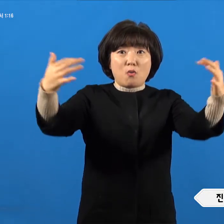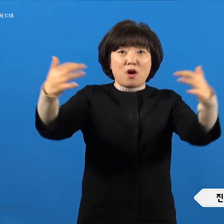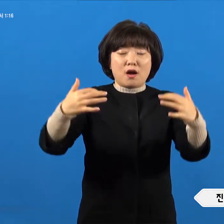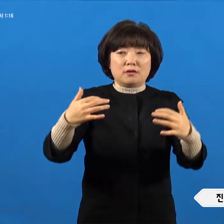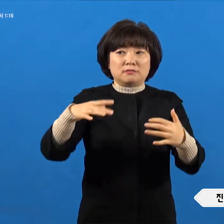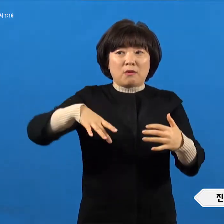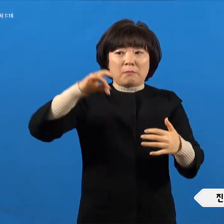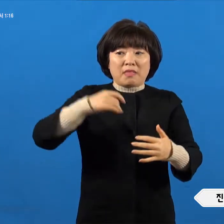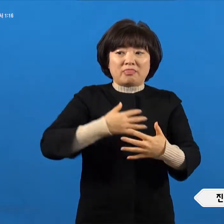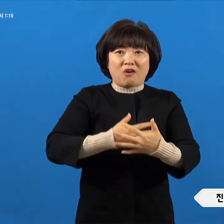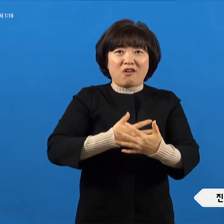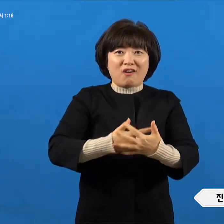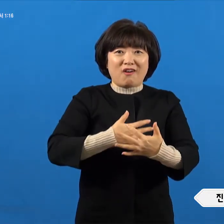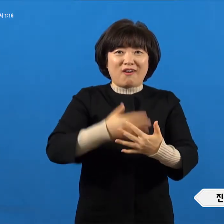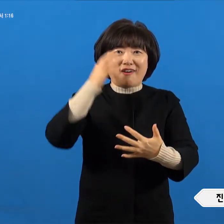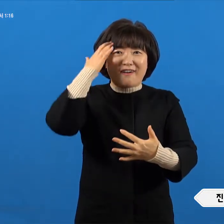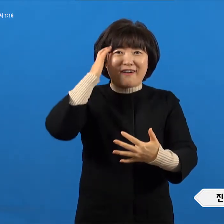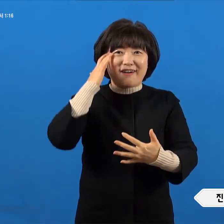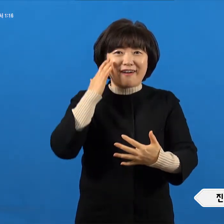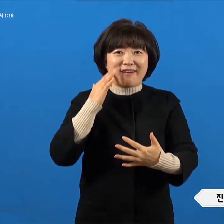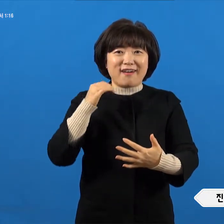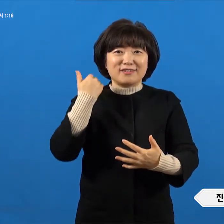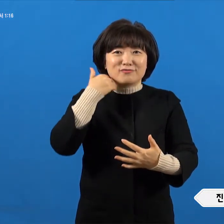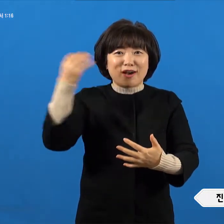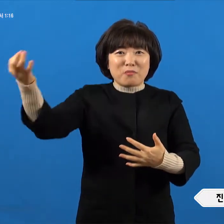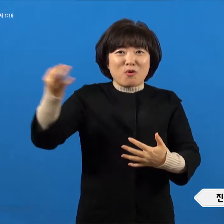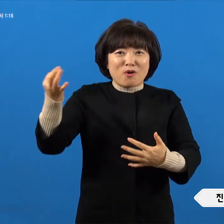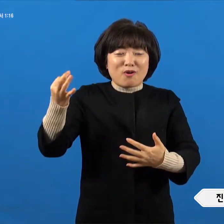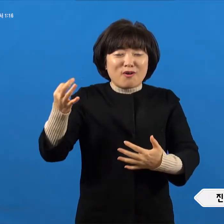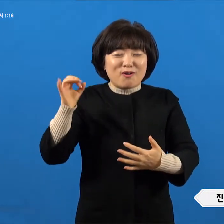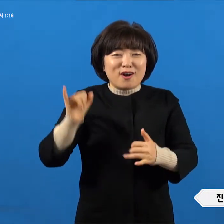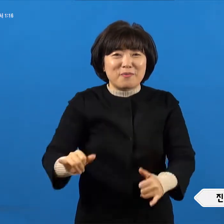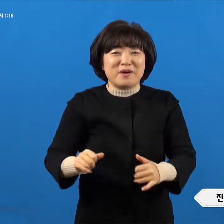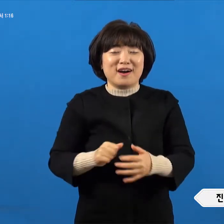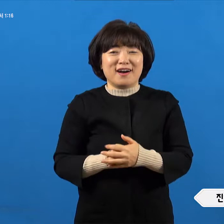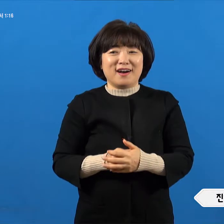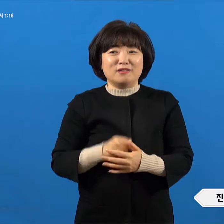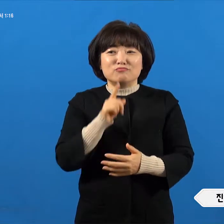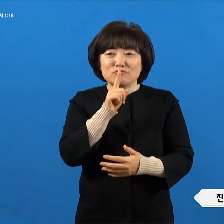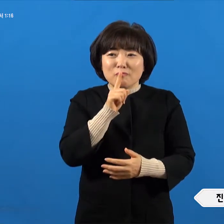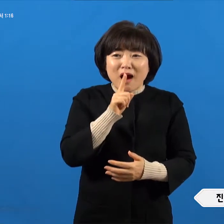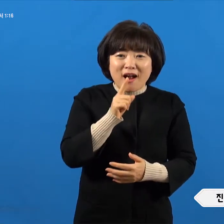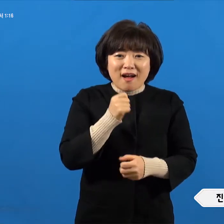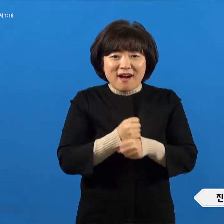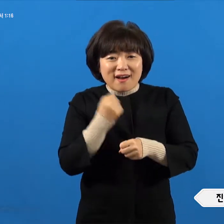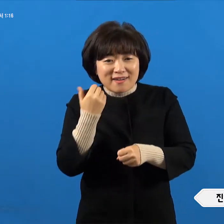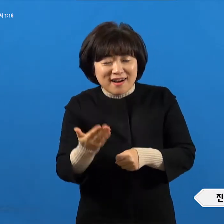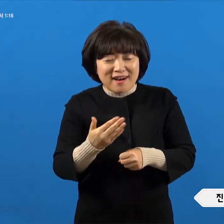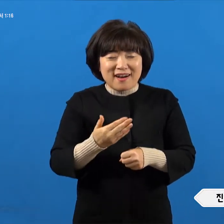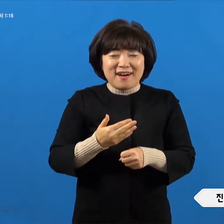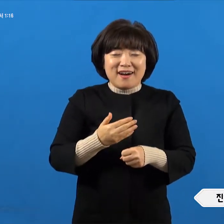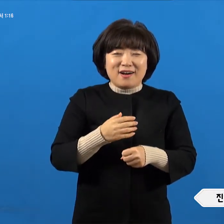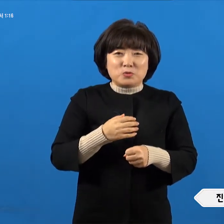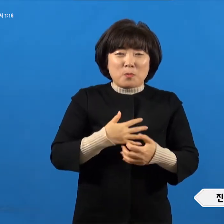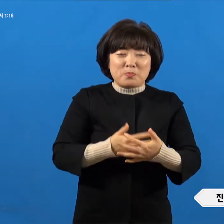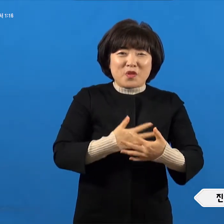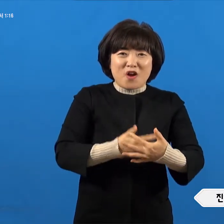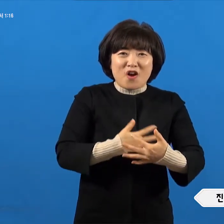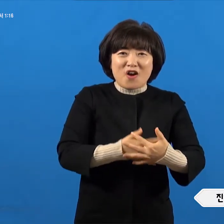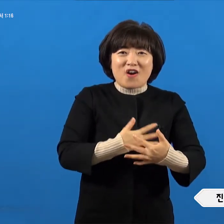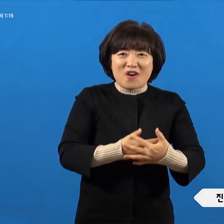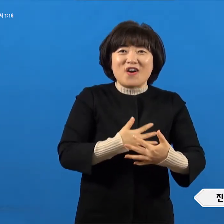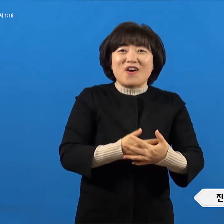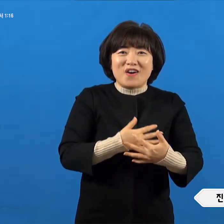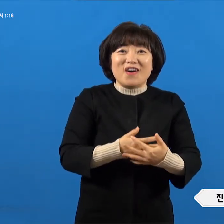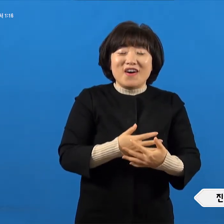무척 떨립니다. 나를 어떻게 볼까? 무슨 말을 해야 될까? 정말 여러 가지로 마음이 힘들 때도 있지만 복음을